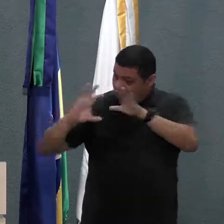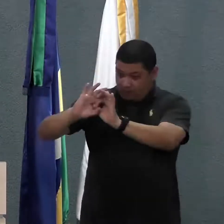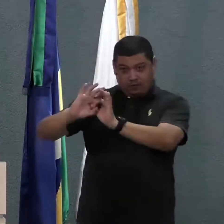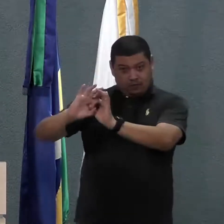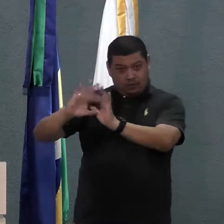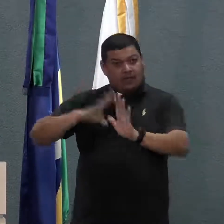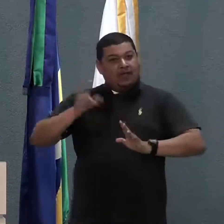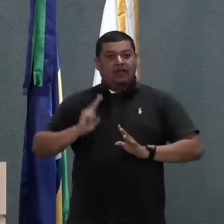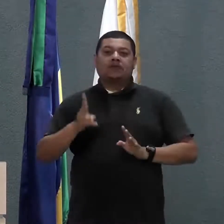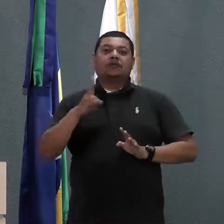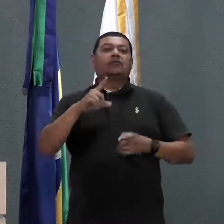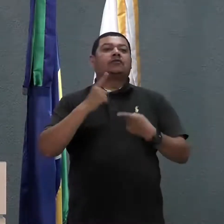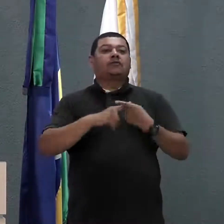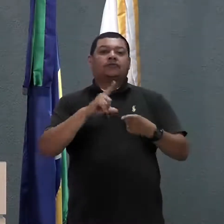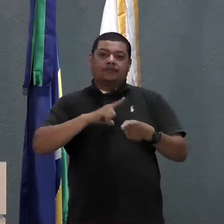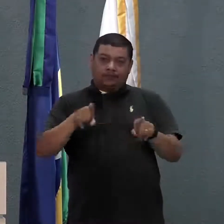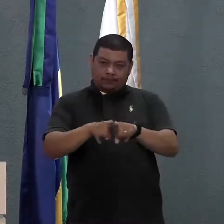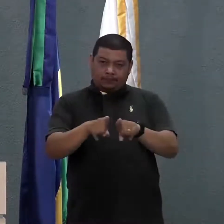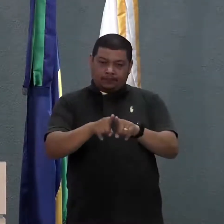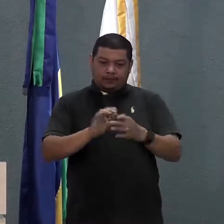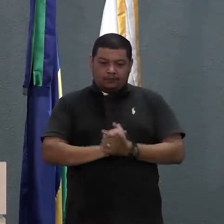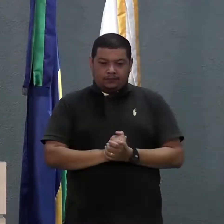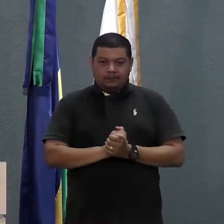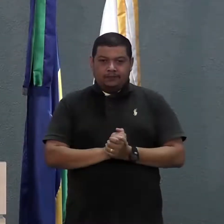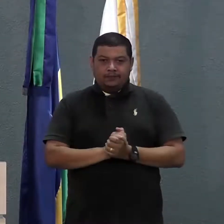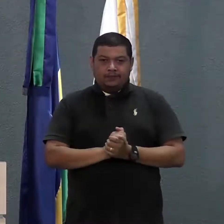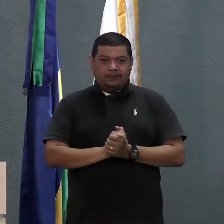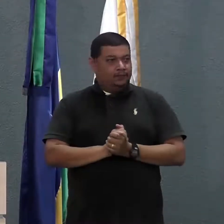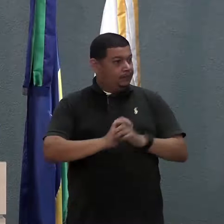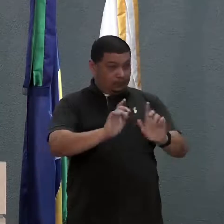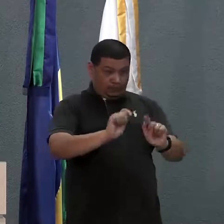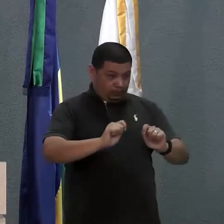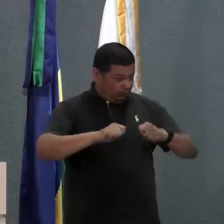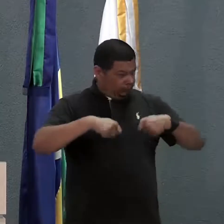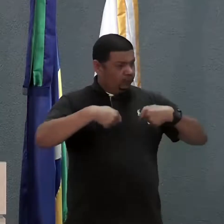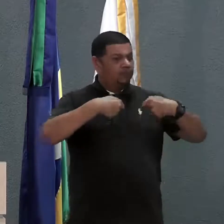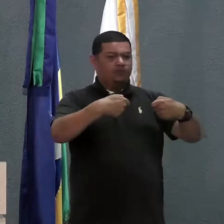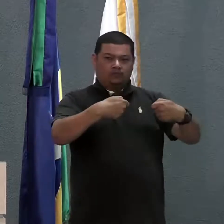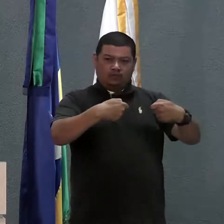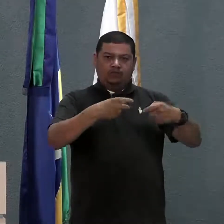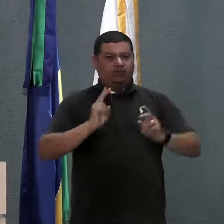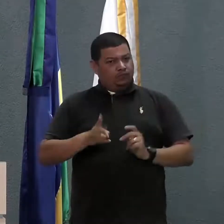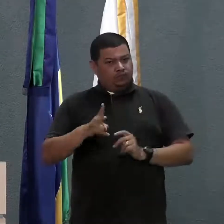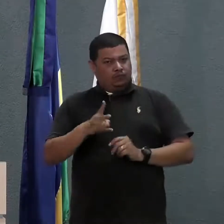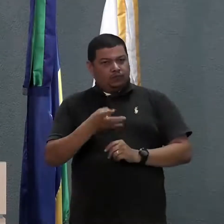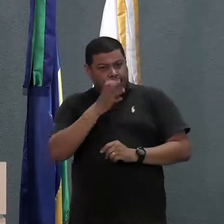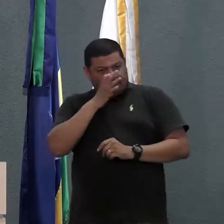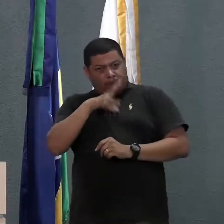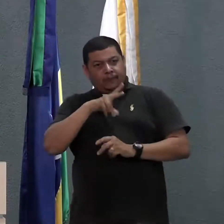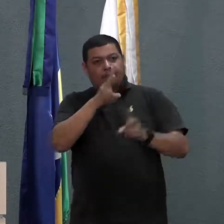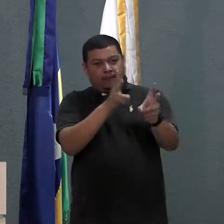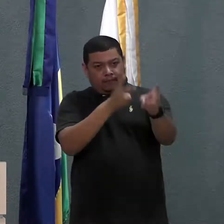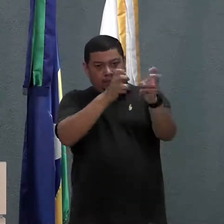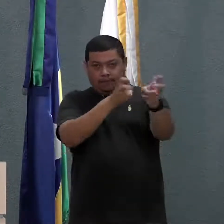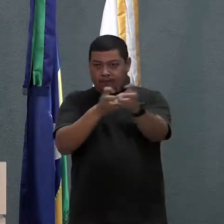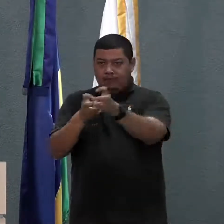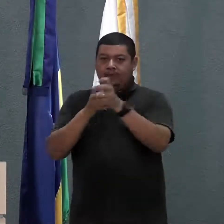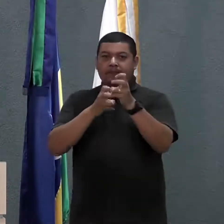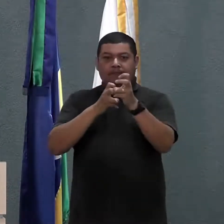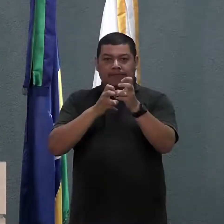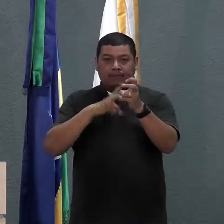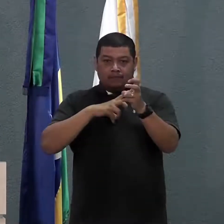necessário, né, mas fazendo também essa defesa intransigente, sempre com o olhar da defesa